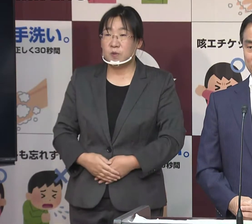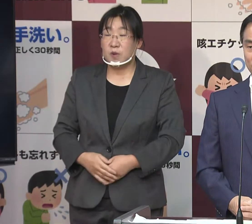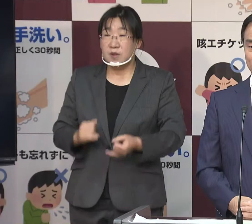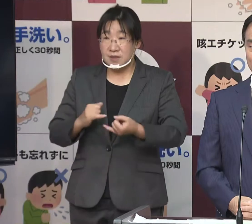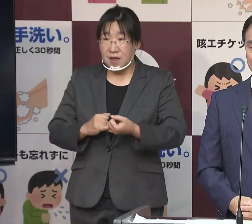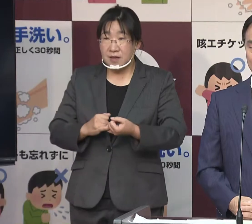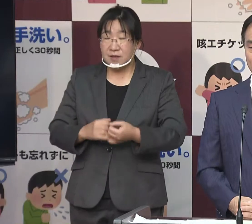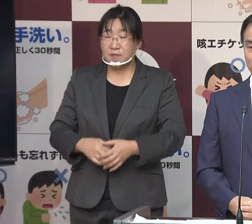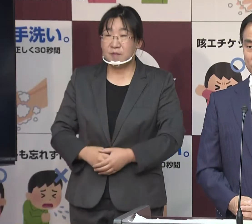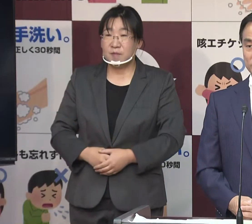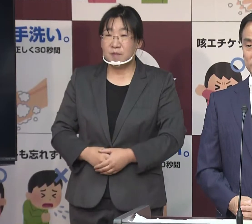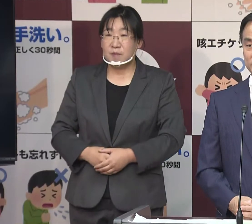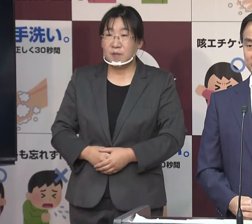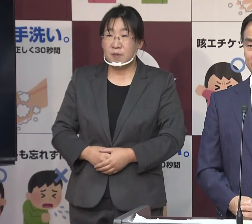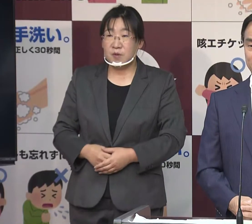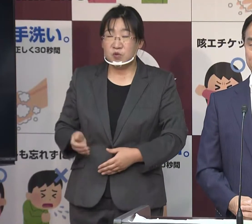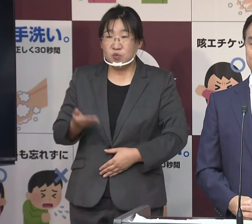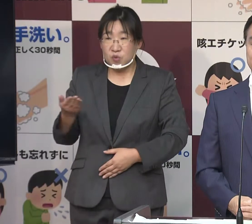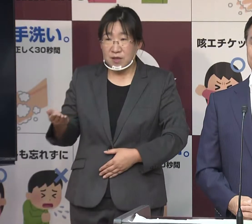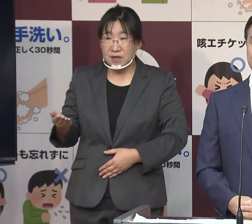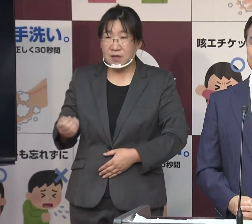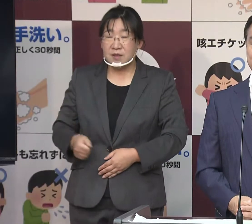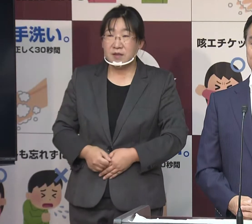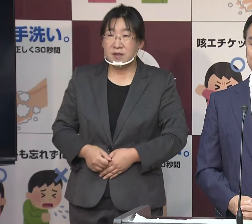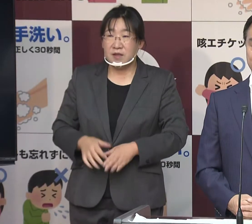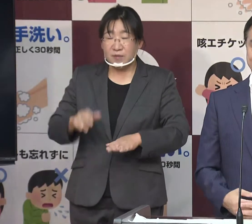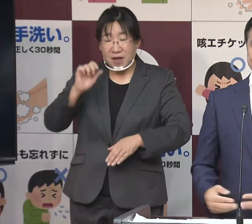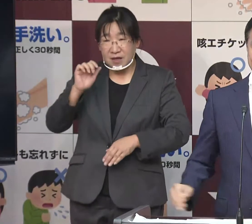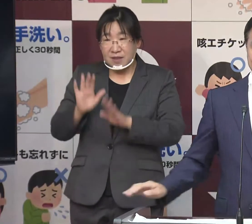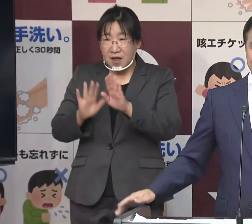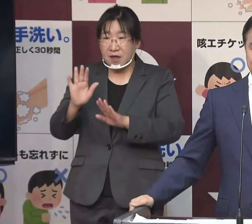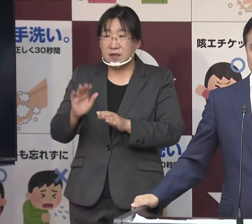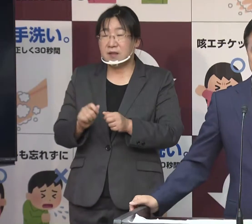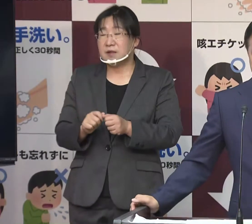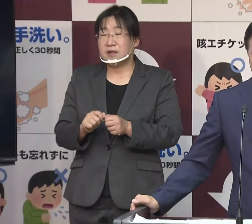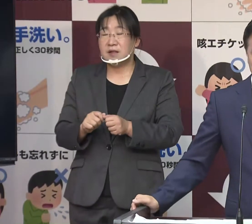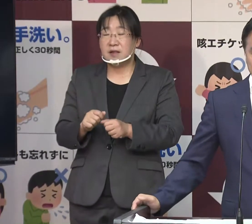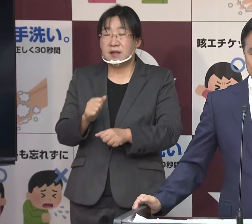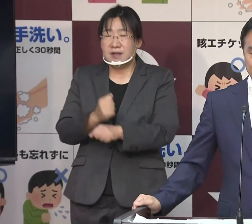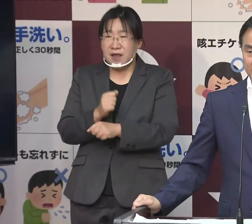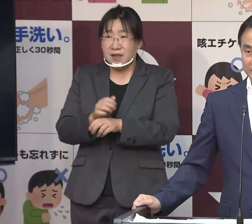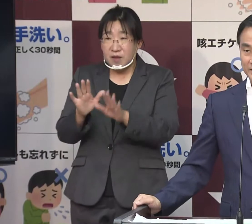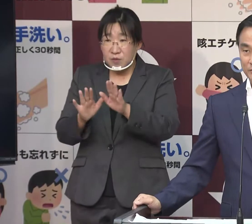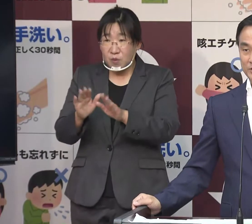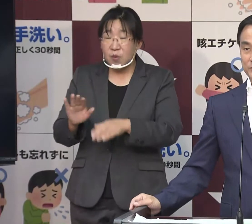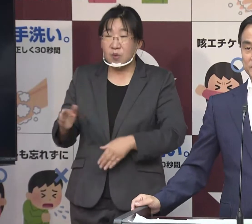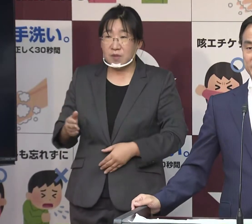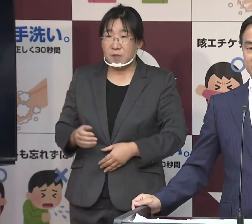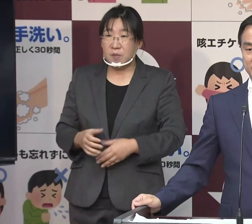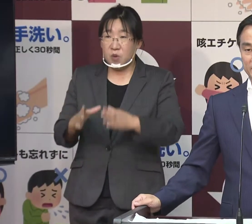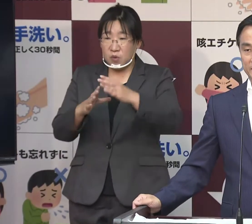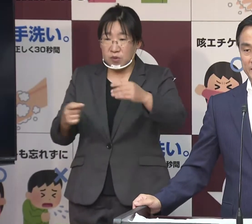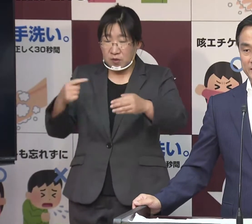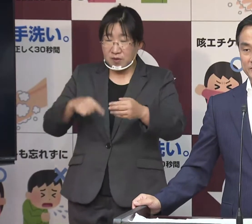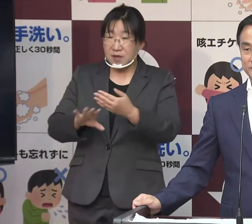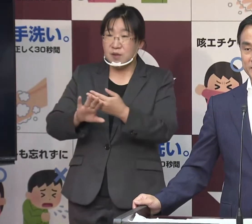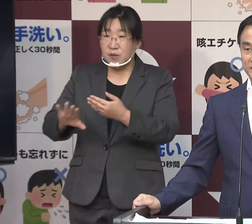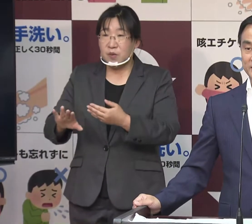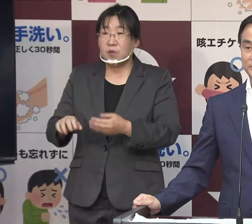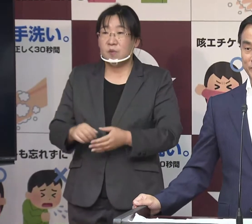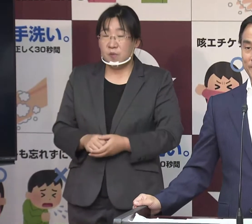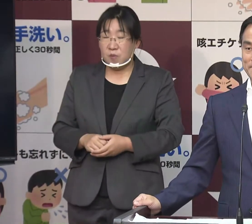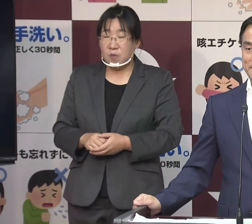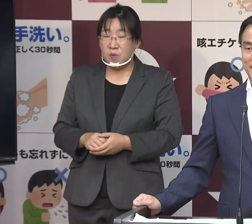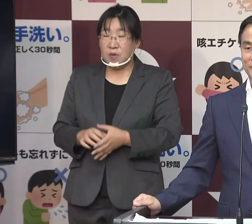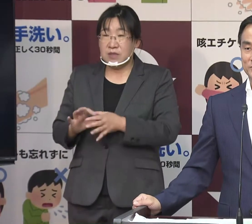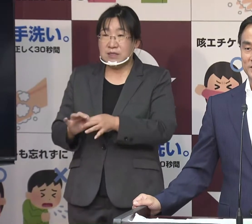ぜひあの、この国のですね、今回の難局ですけれども、内外においてもですね、続きリーダ